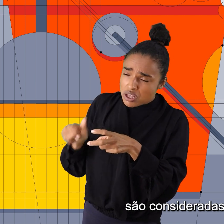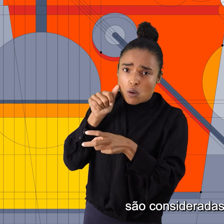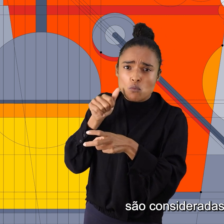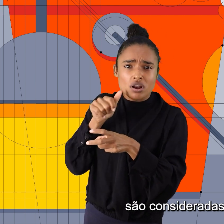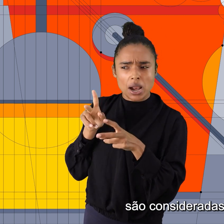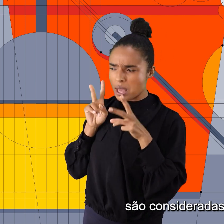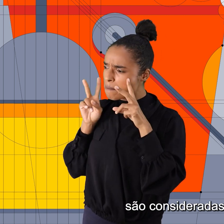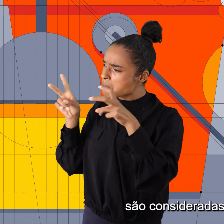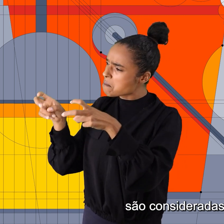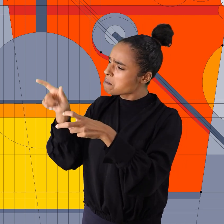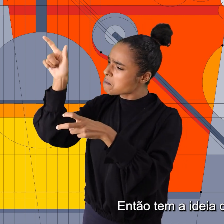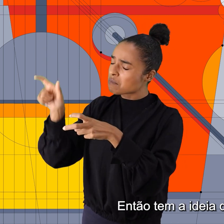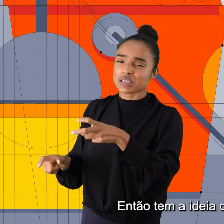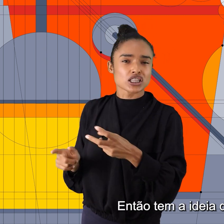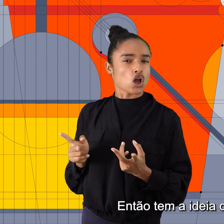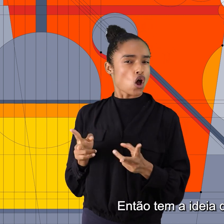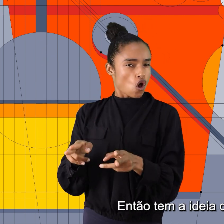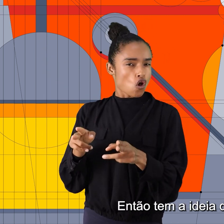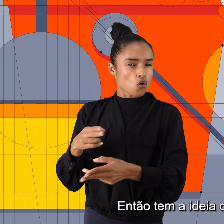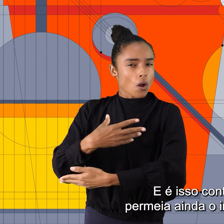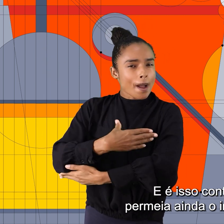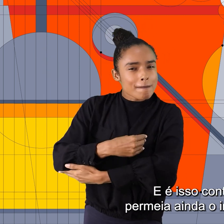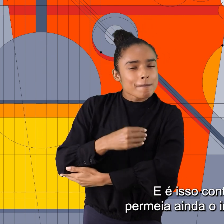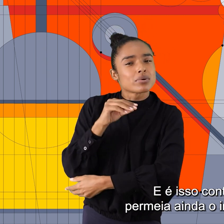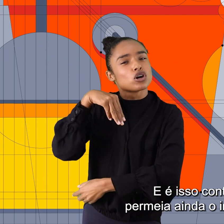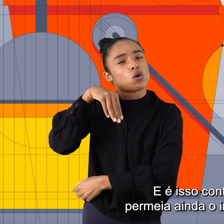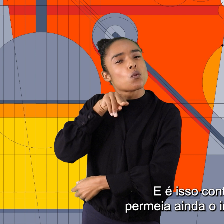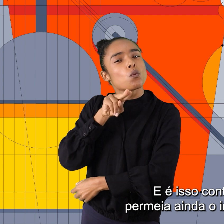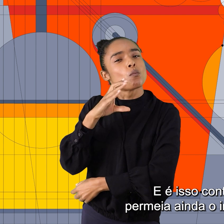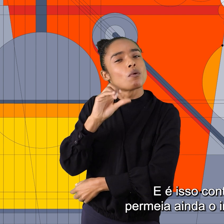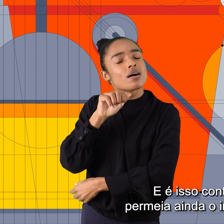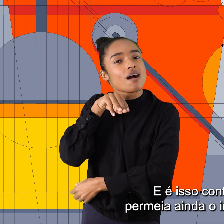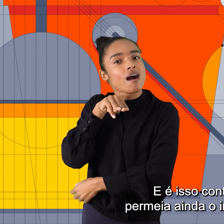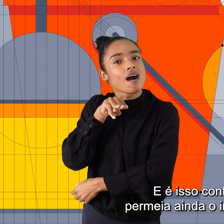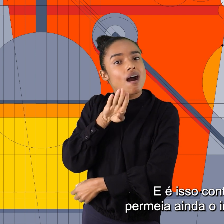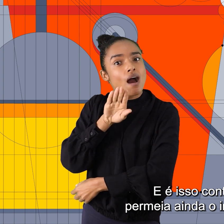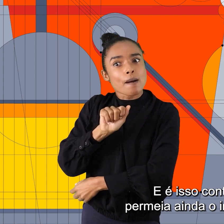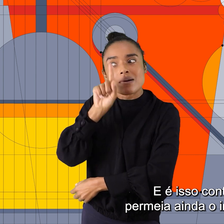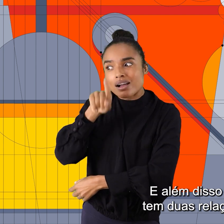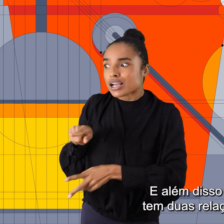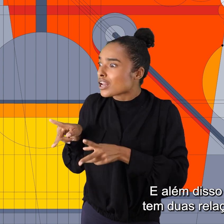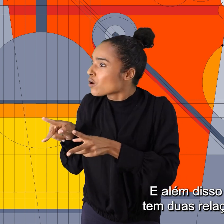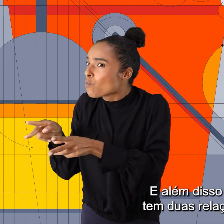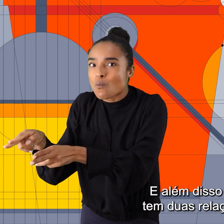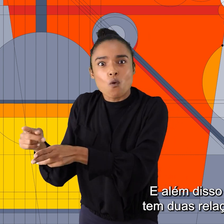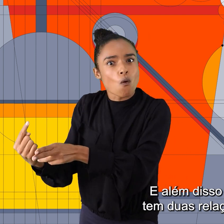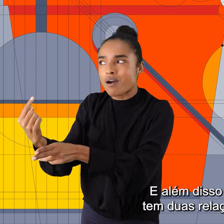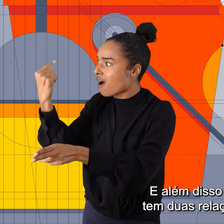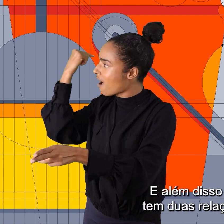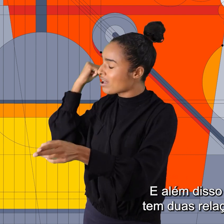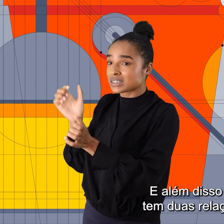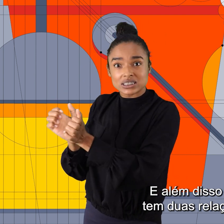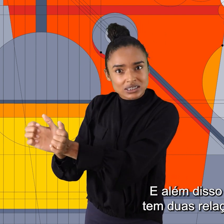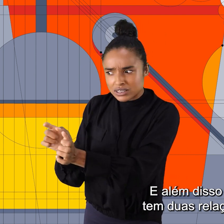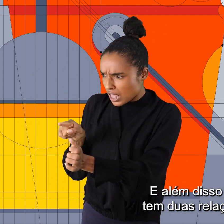são consideradas no Brasil. Então tem a ideia da mucamba. E isso continua, permeia ainda o imaginário. E além disso, ainda tem